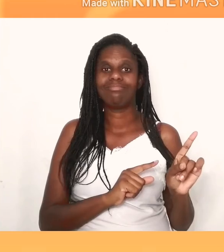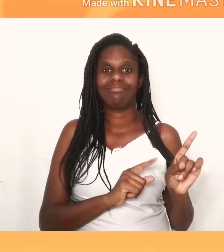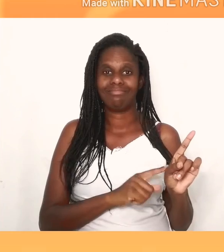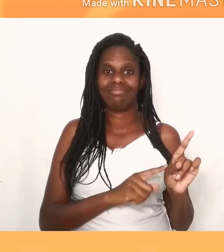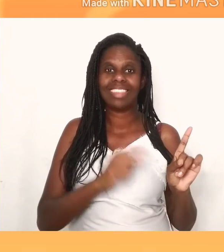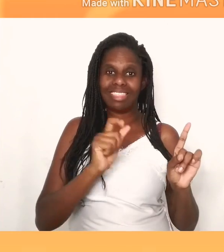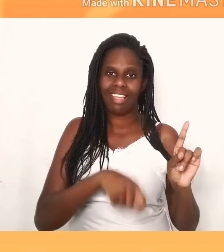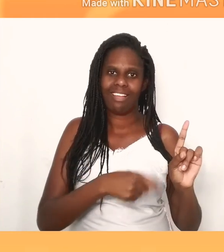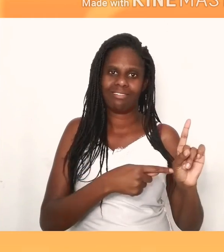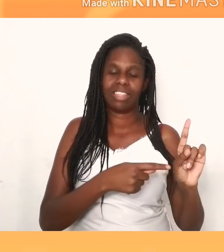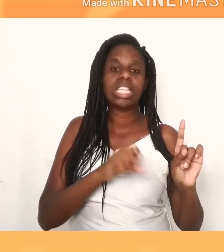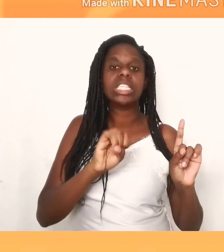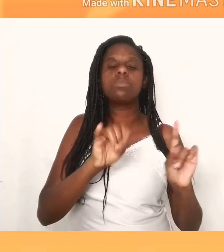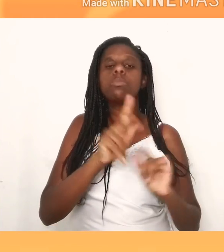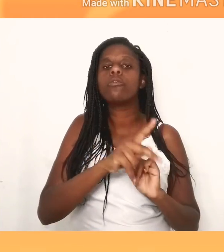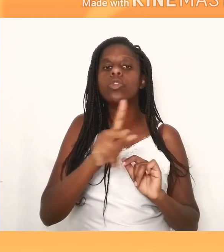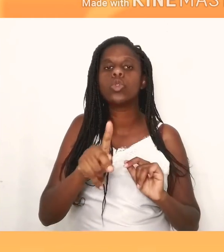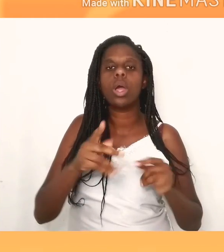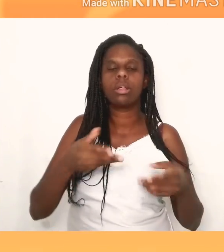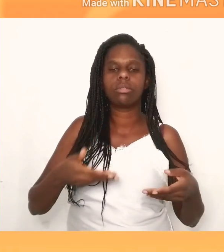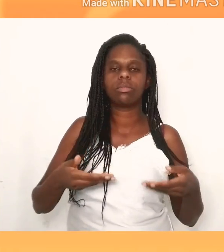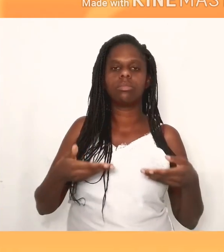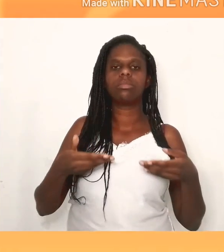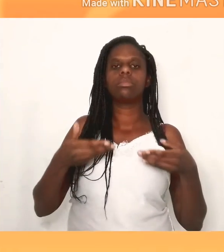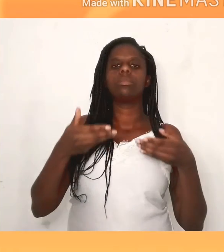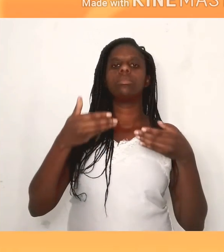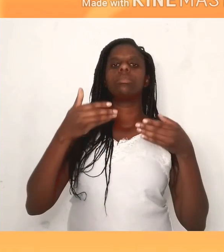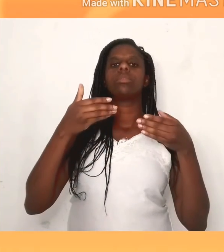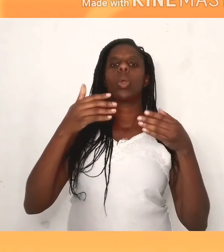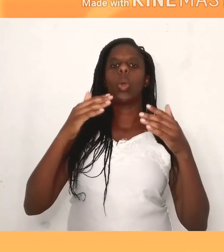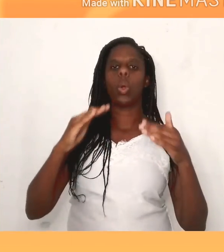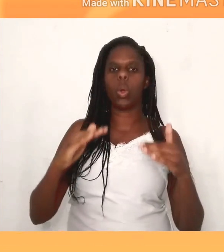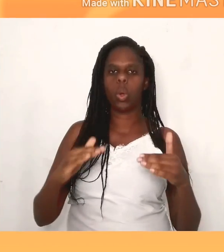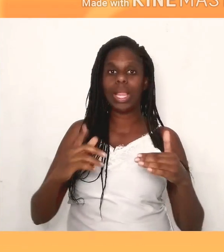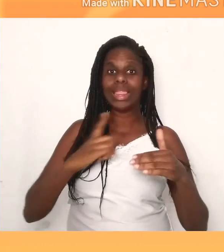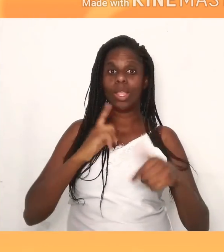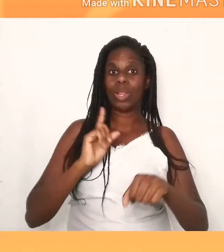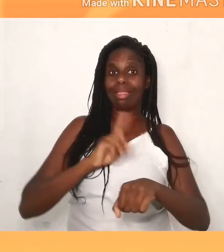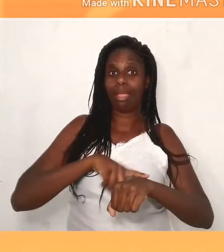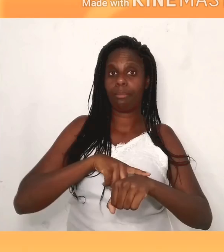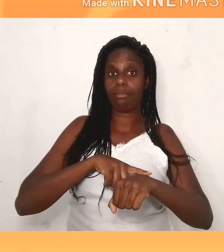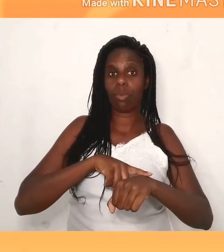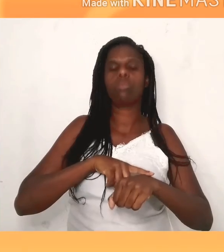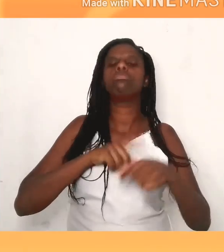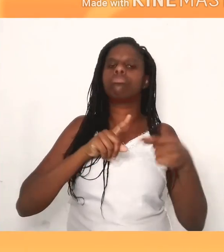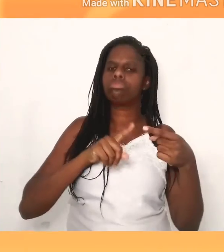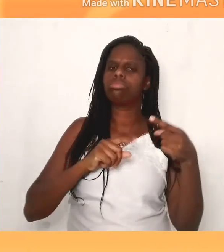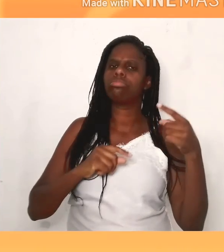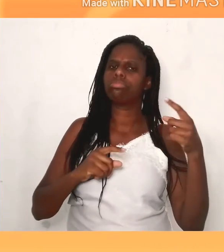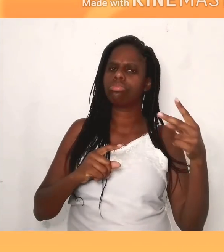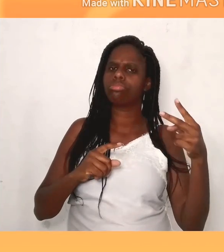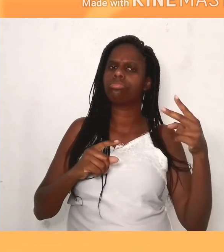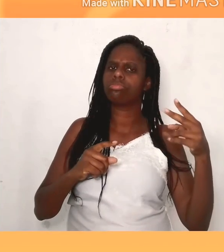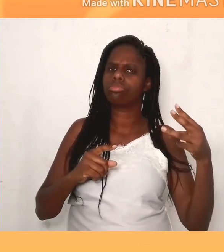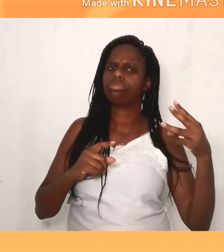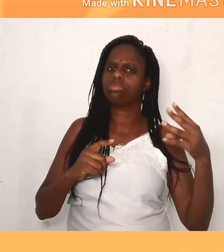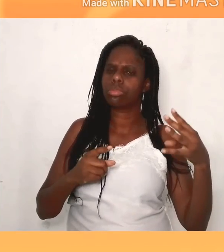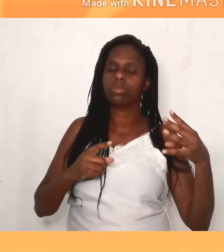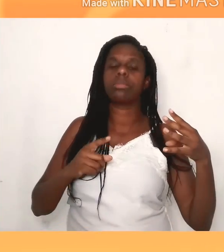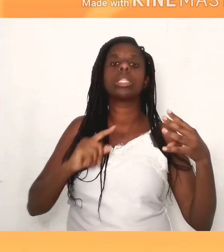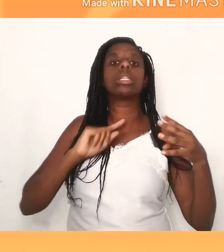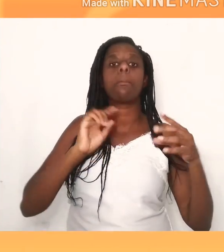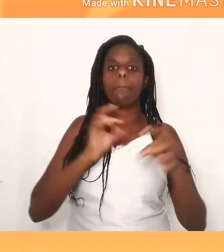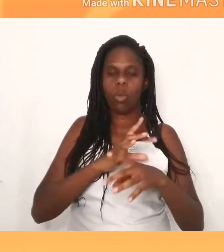né? Então, se o professor inspira e expira num determinado tempo, ou você na sua prática individual, é um